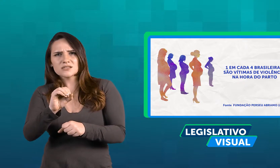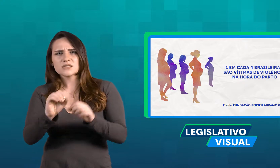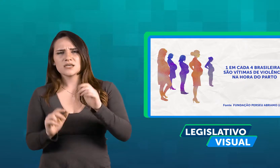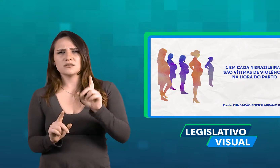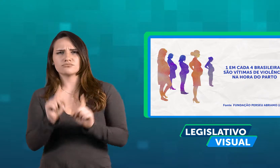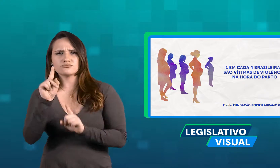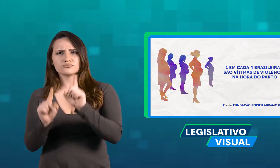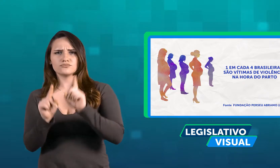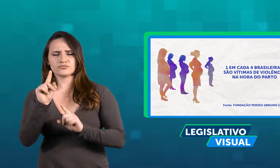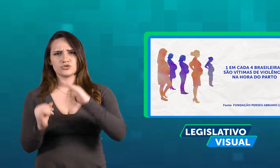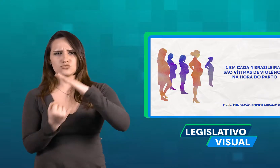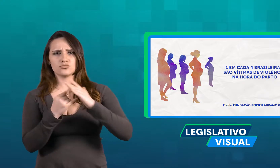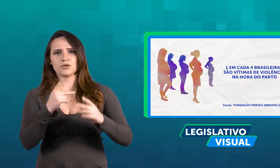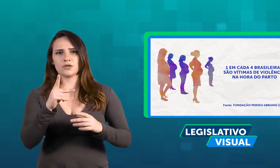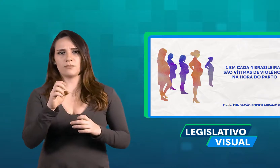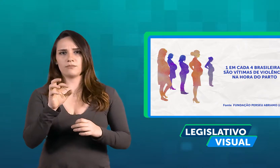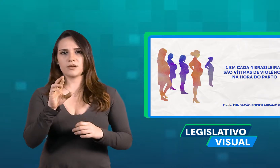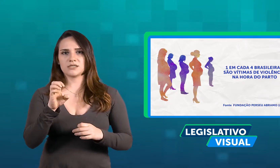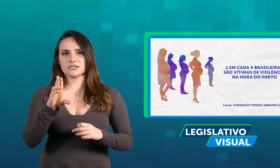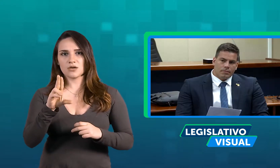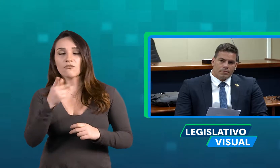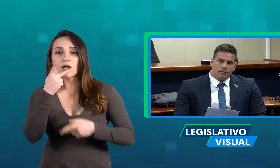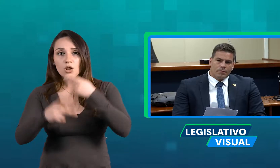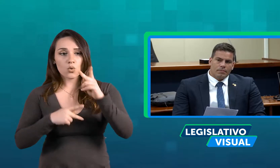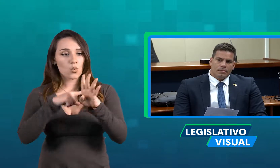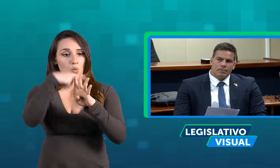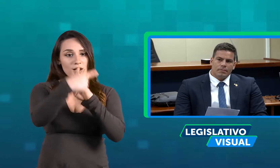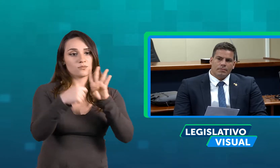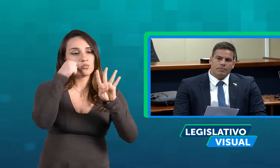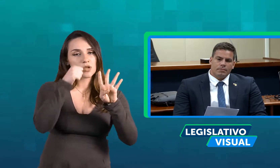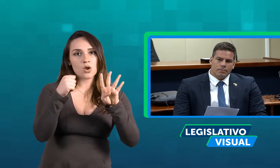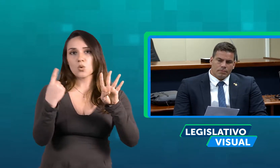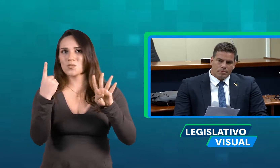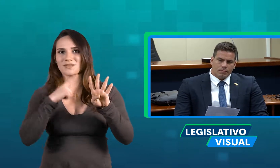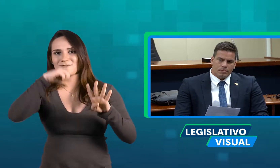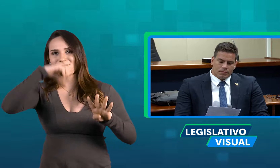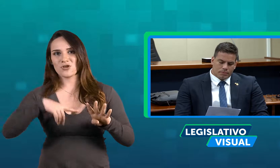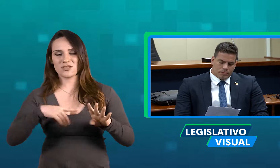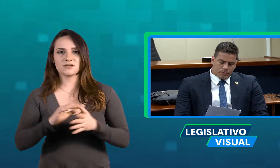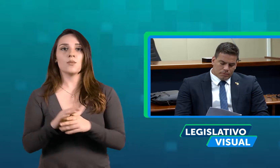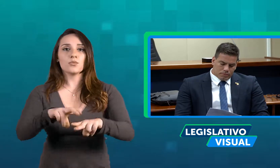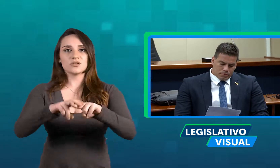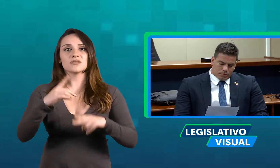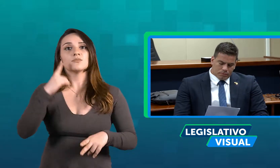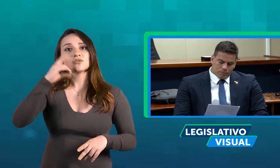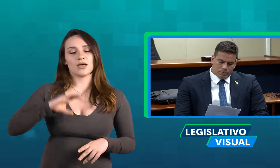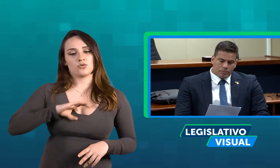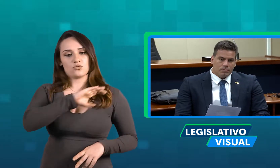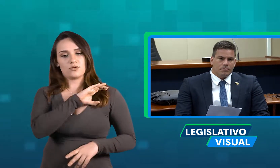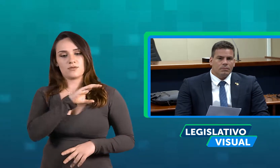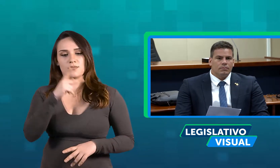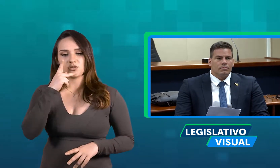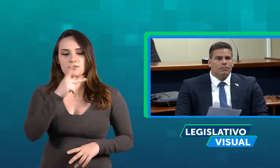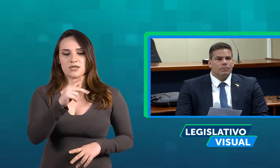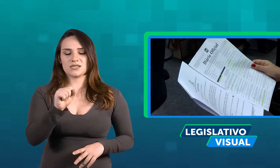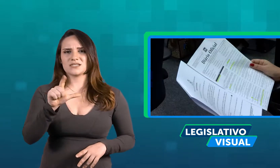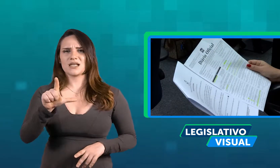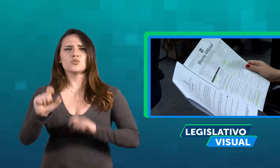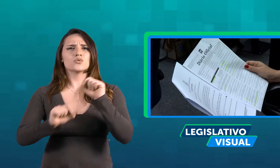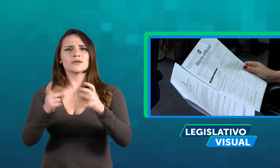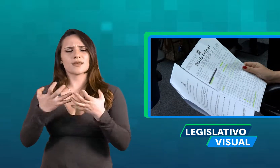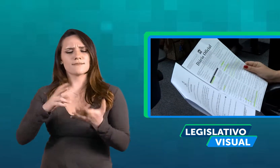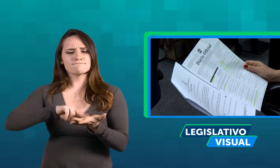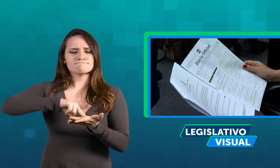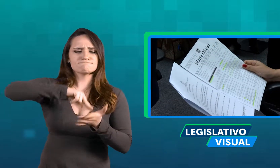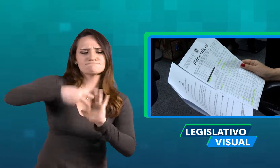Abramo, atinge 1 em cada 4 brasileiras. As mudanças debatidas a convite do deputado Capitão Contar, do PSL,